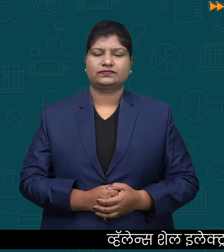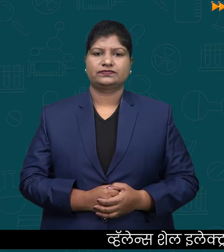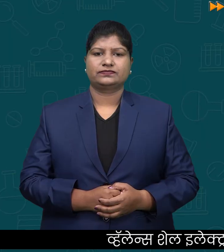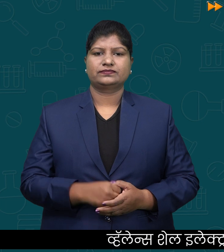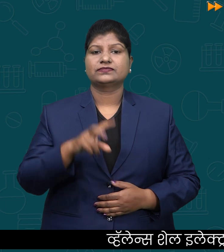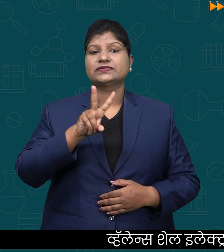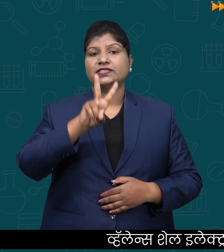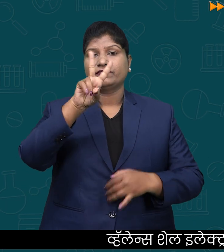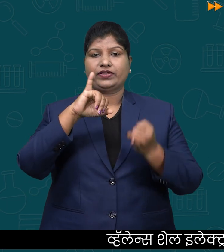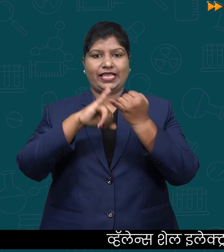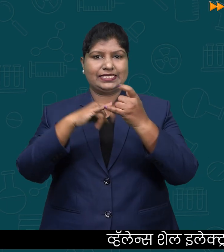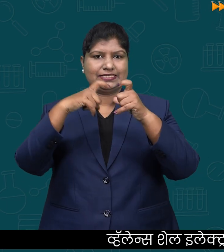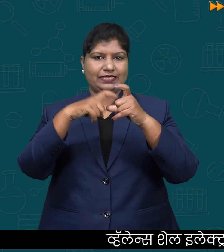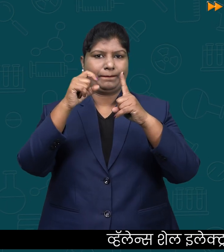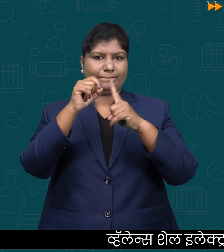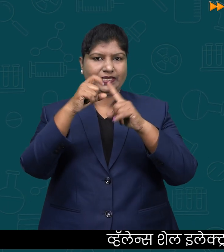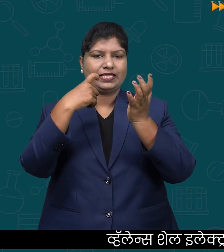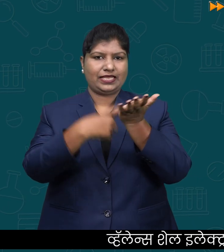व्हॅलेन्स शेल इलेक्ट्रॉन जोडी प्रतिकर्षण सिद्धांत.